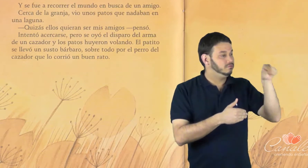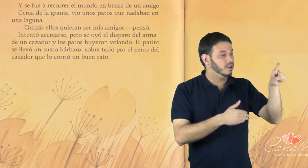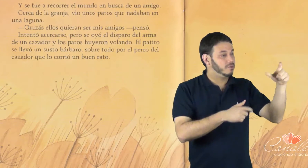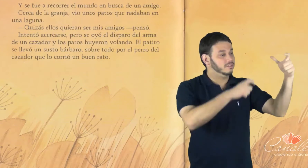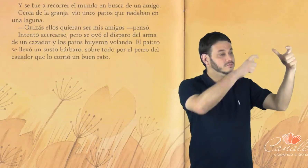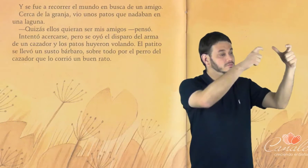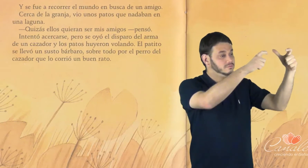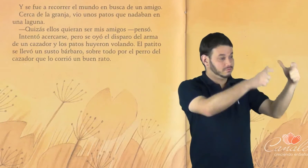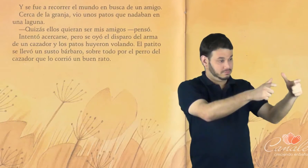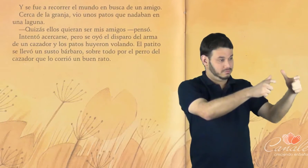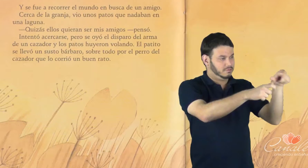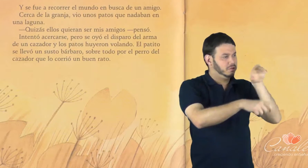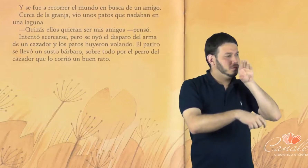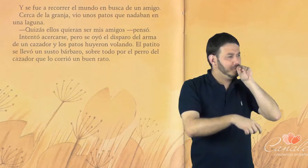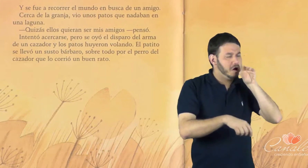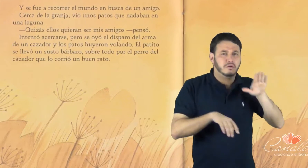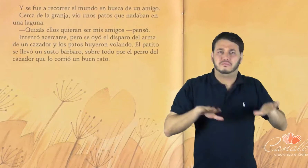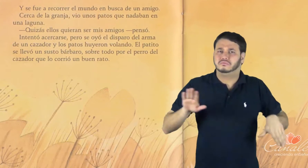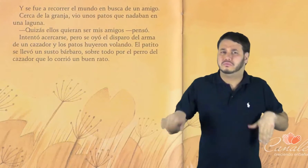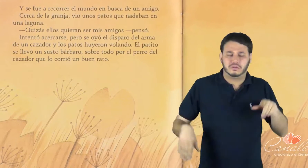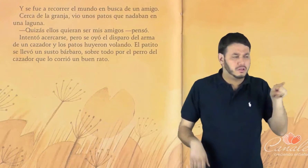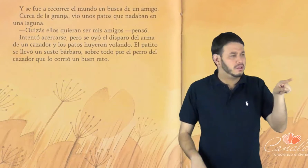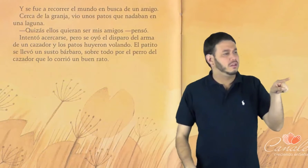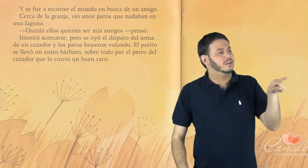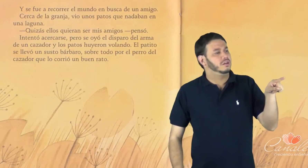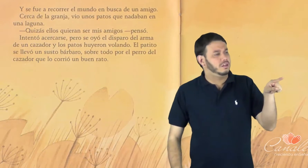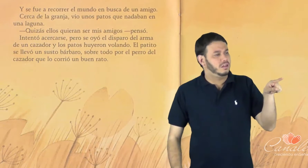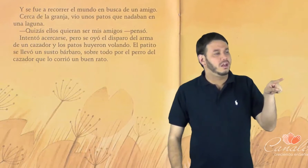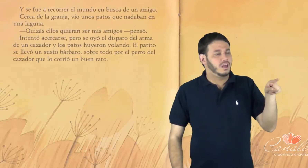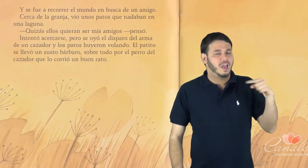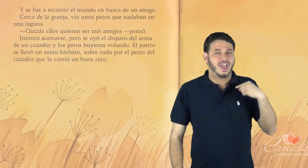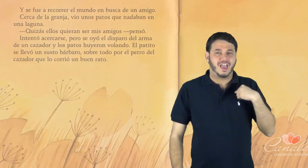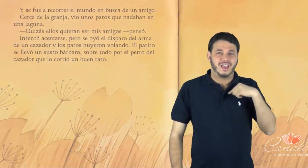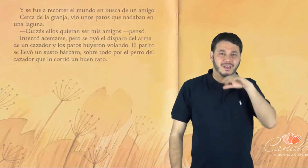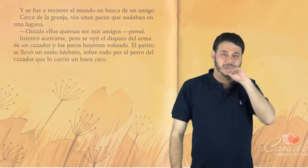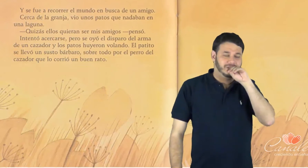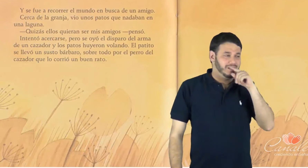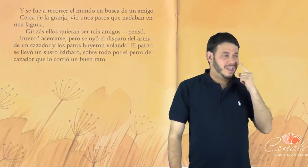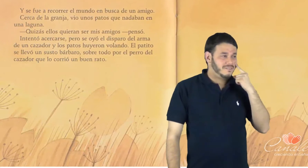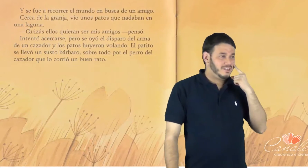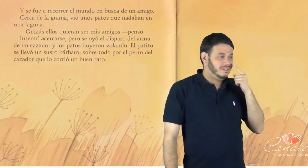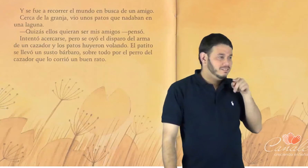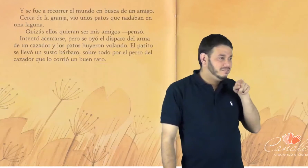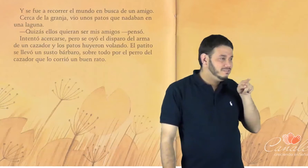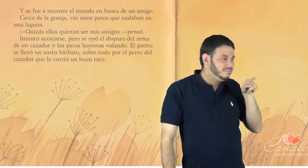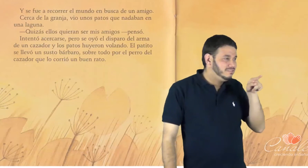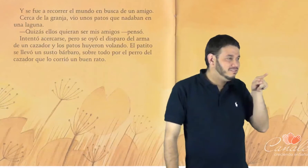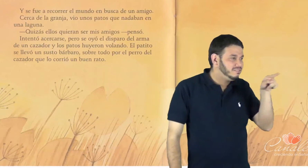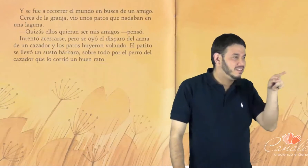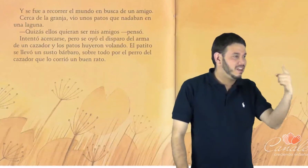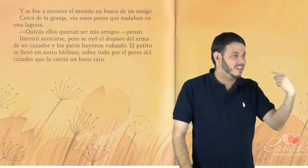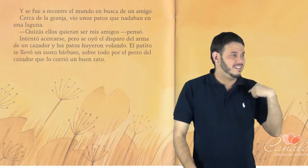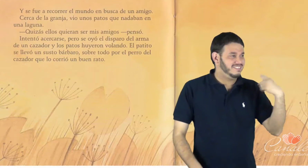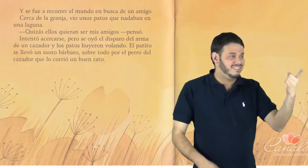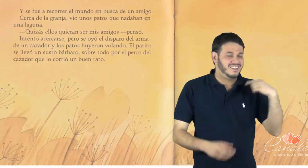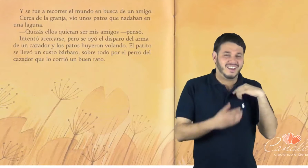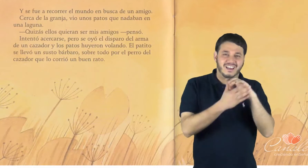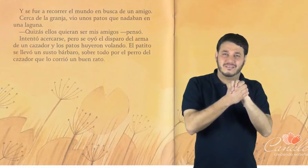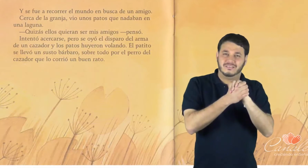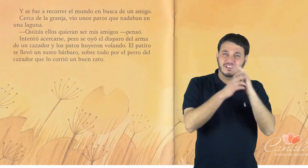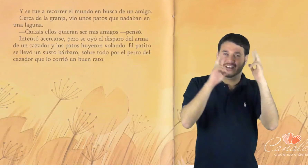en una laguna quizás ellos quieran ser mis amigos pensó intentó acercarse